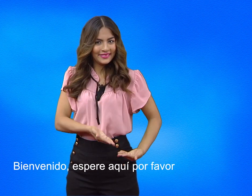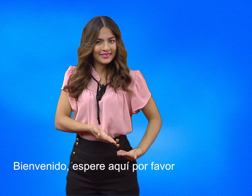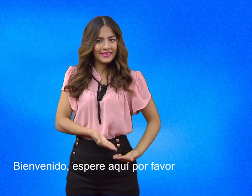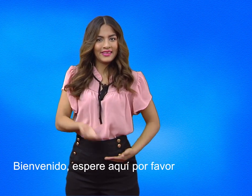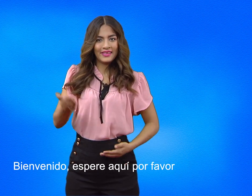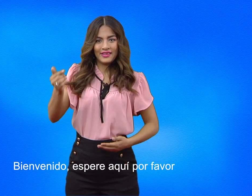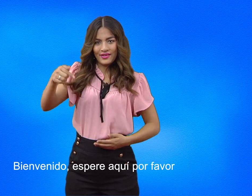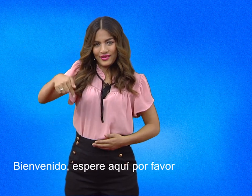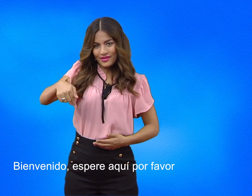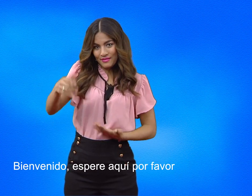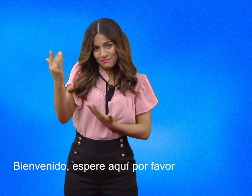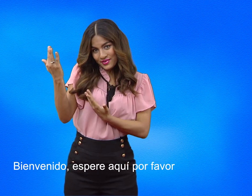Bienvenido.